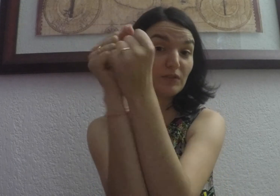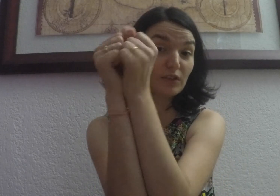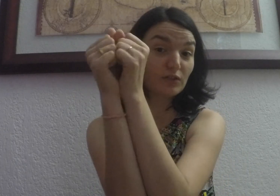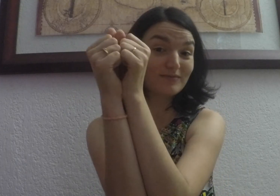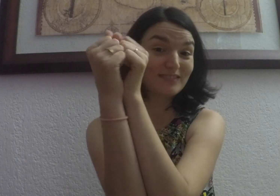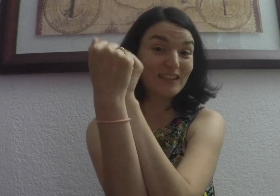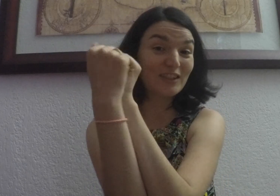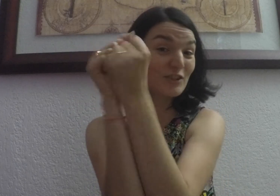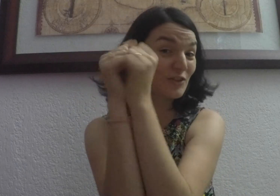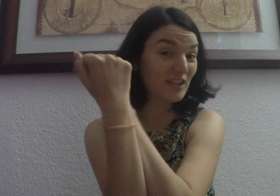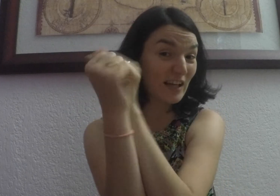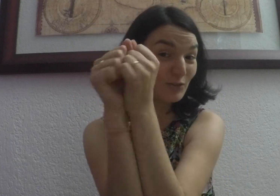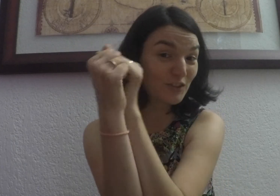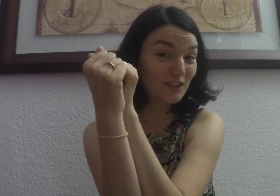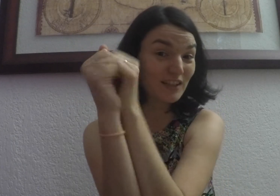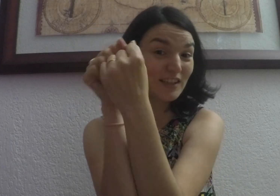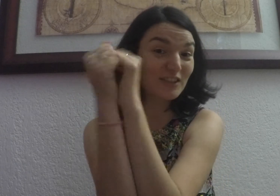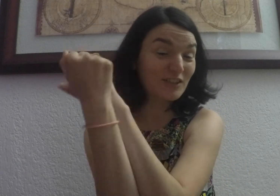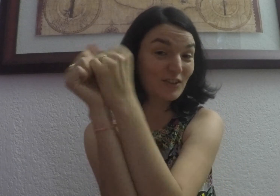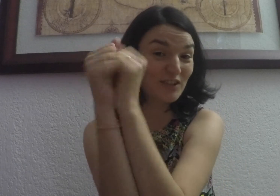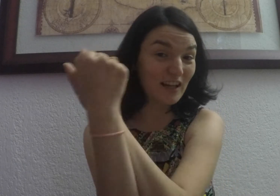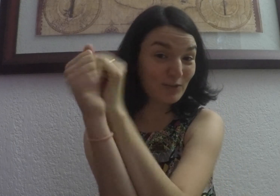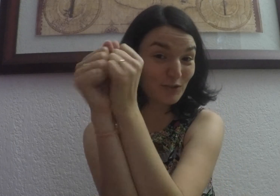pivote. Changer la couche, changer la couche.